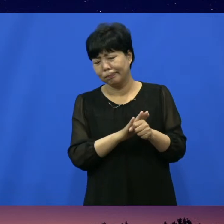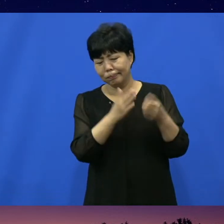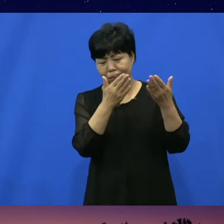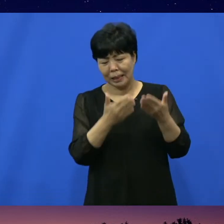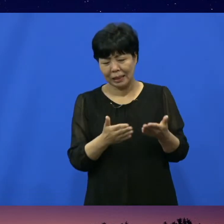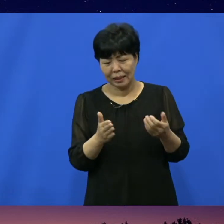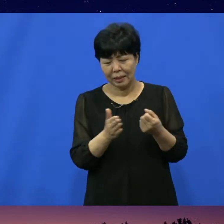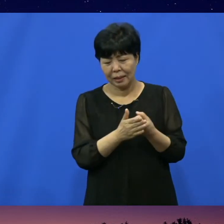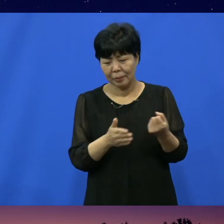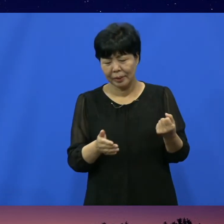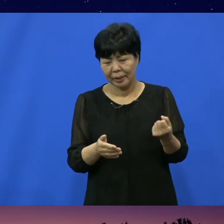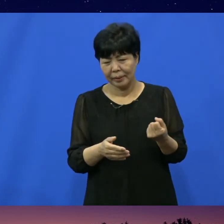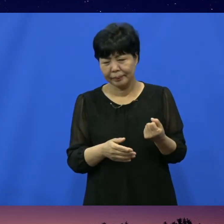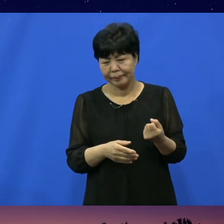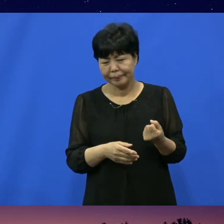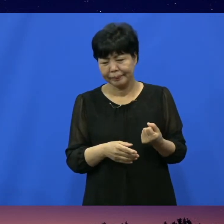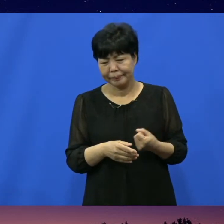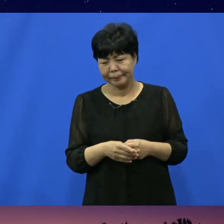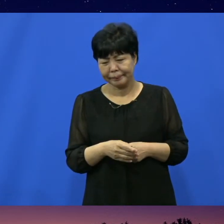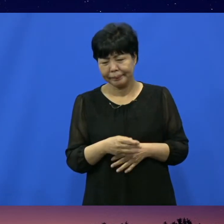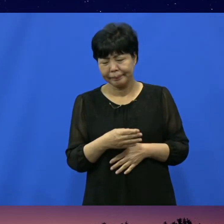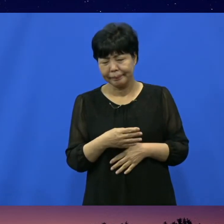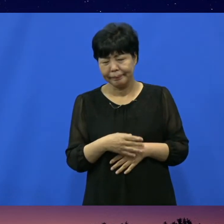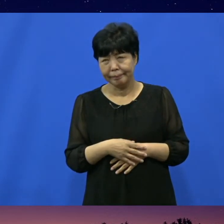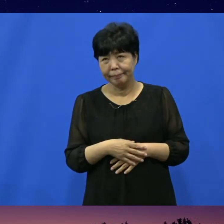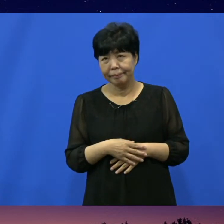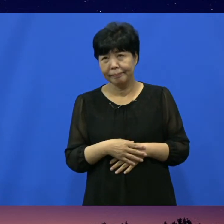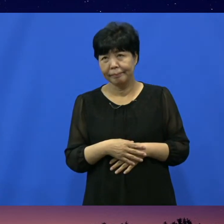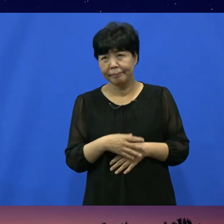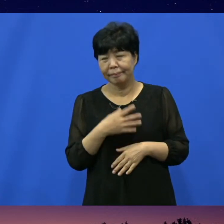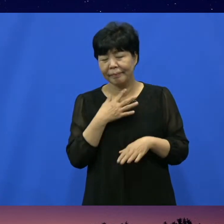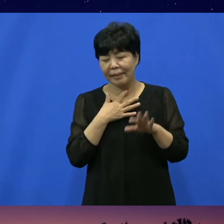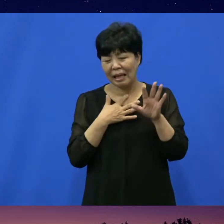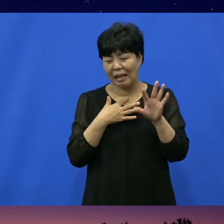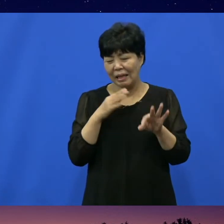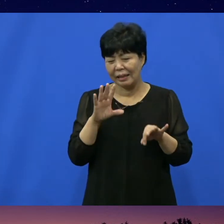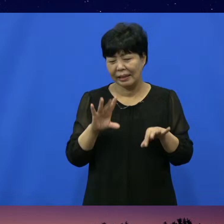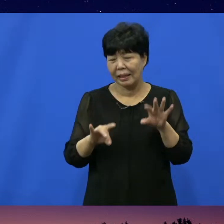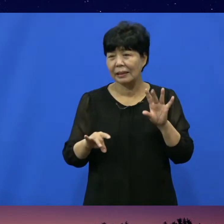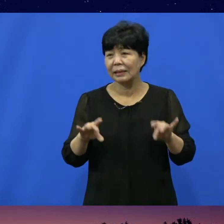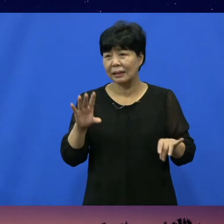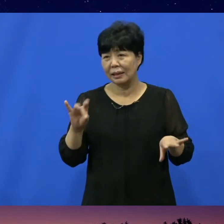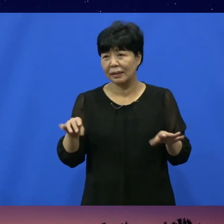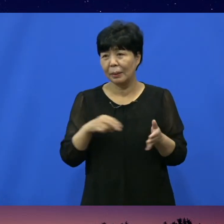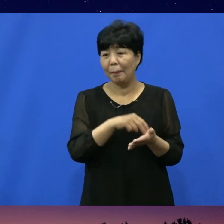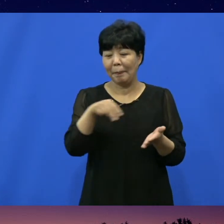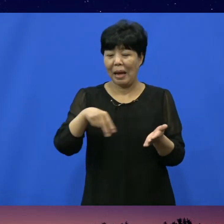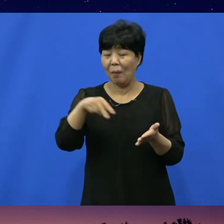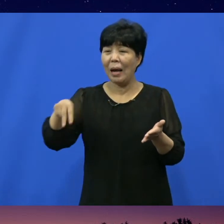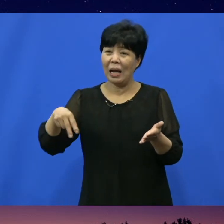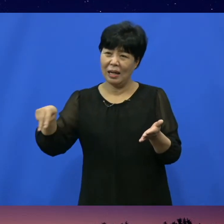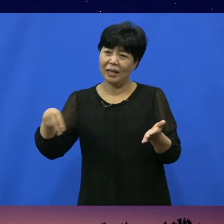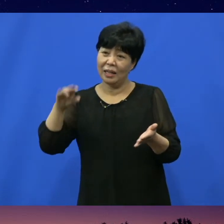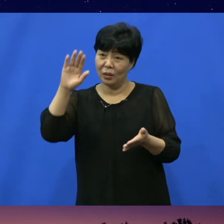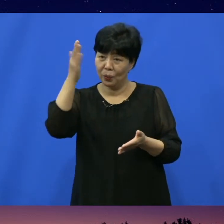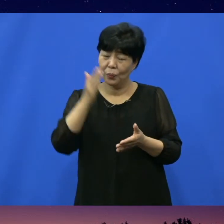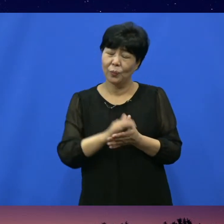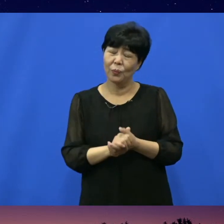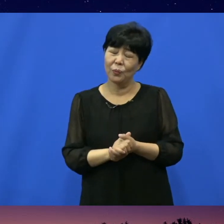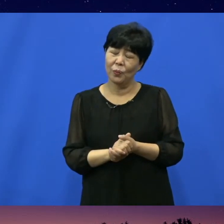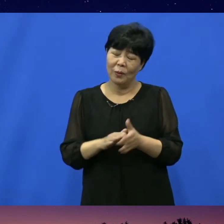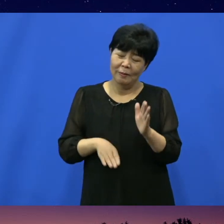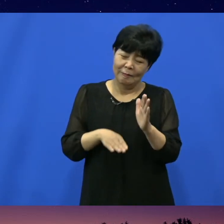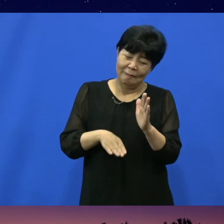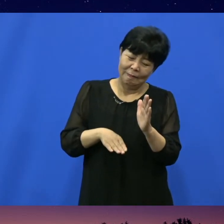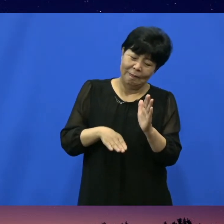있는 거죠. 그 채워지지 않는 사랑으로 인해 내가 늘 괴로운 거죠. 늘 방황하게 되고 돌아다니고 뭔가 그걸 채우기